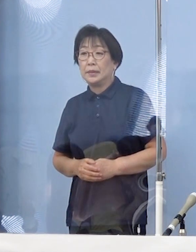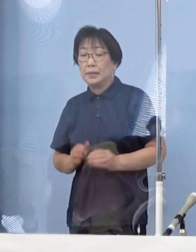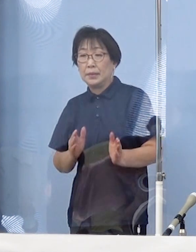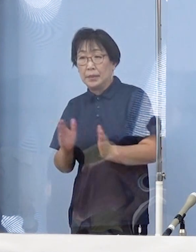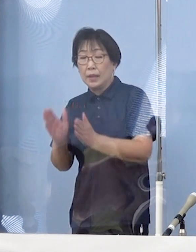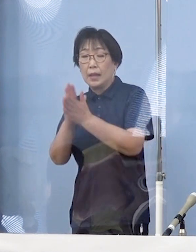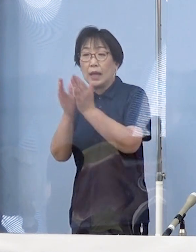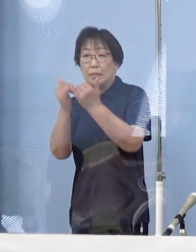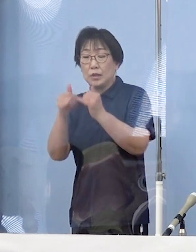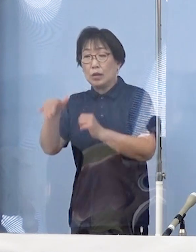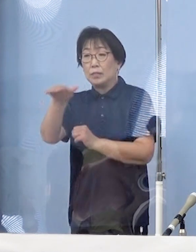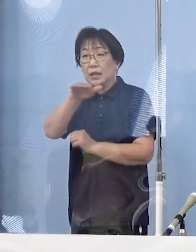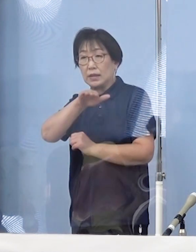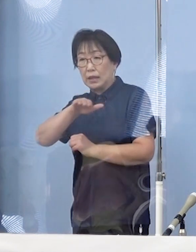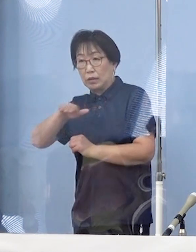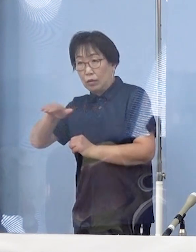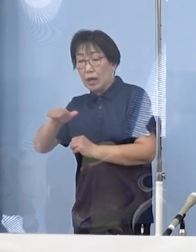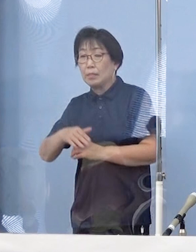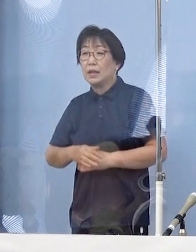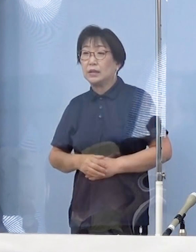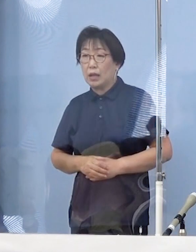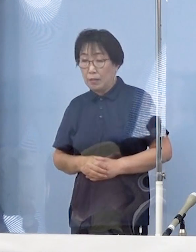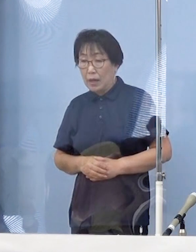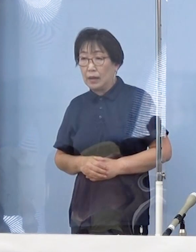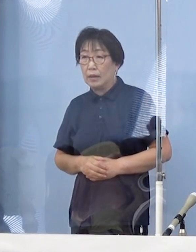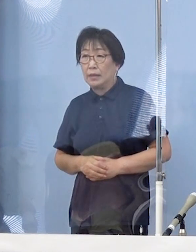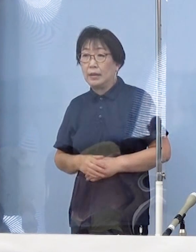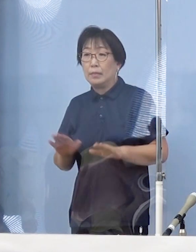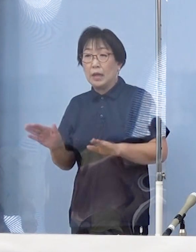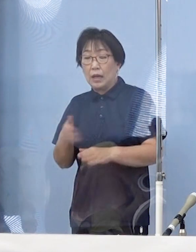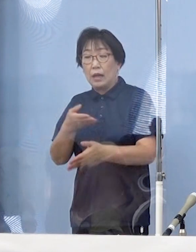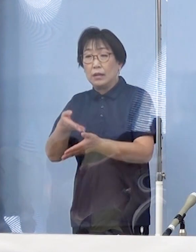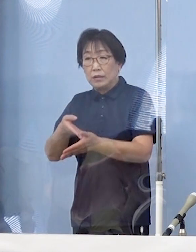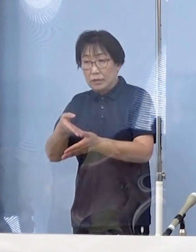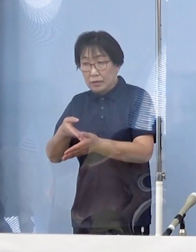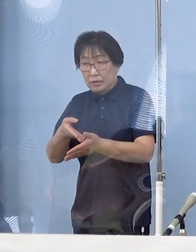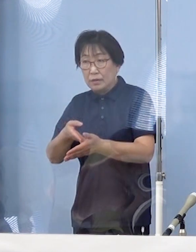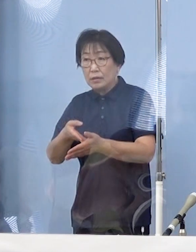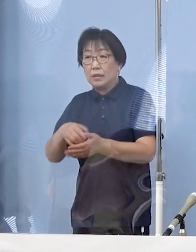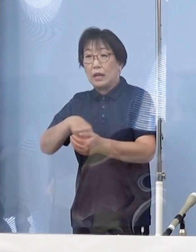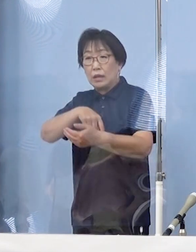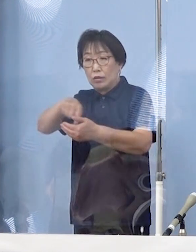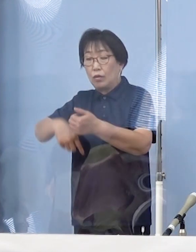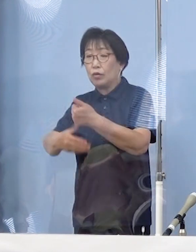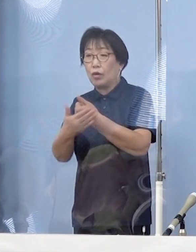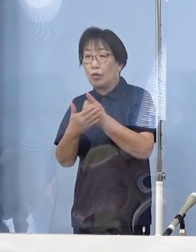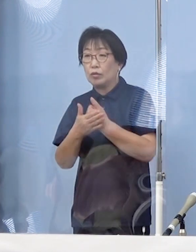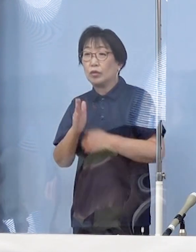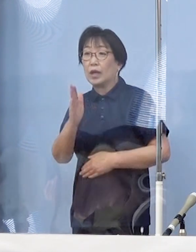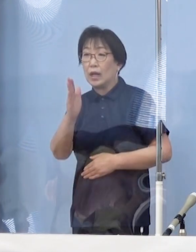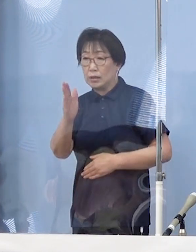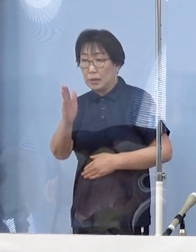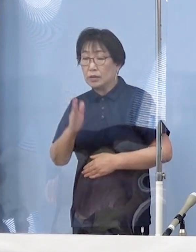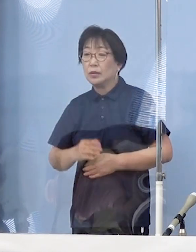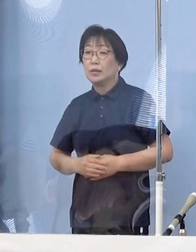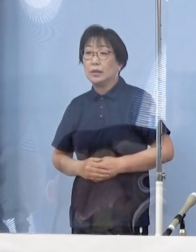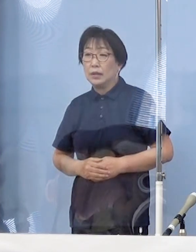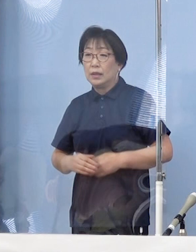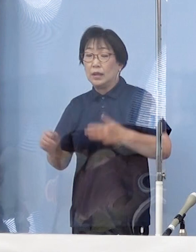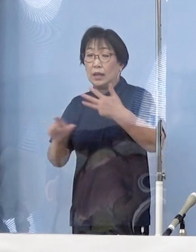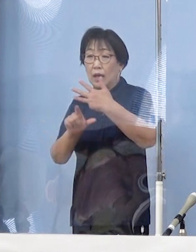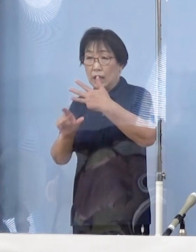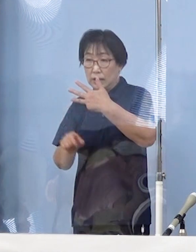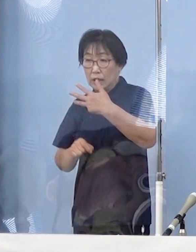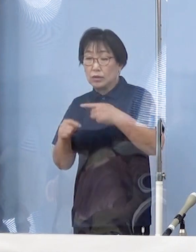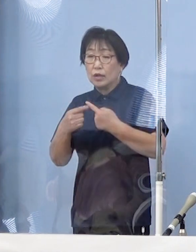県民の皆様におかれましては、以下の点にご協力をお願いいたします。まず8月に入